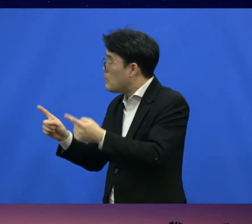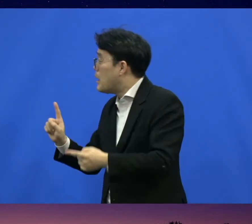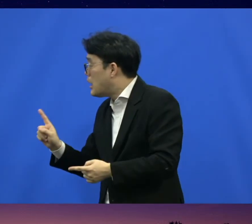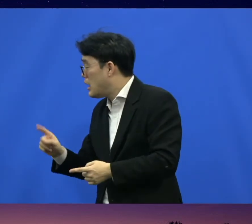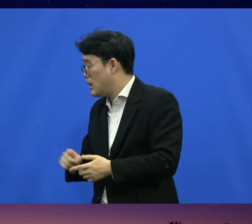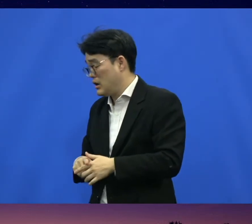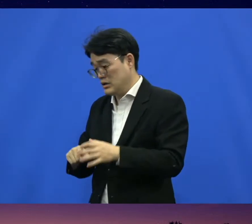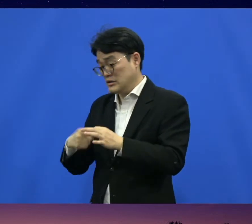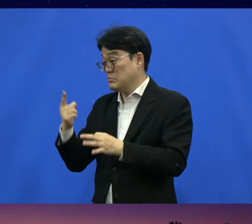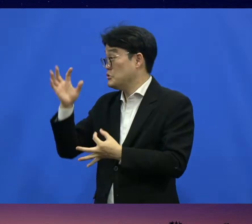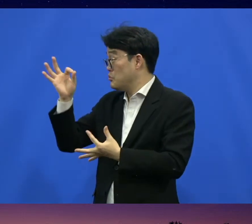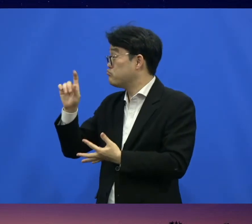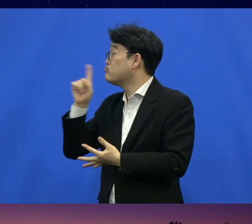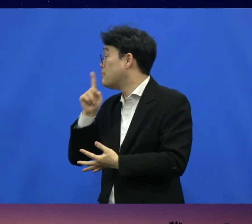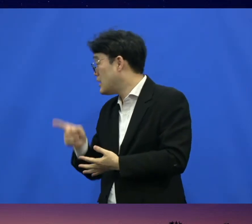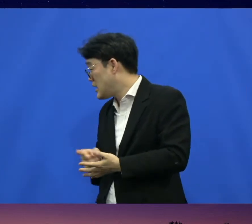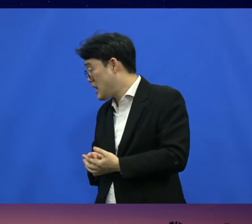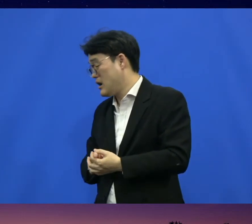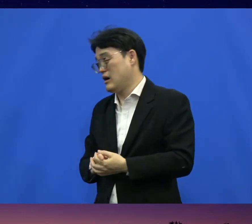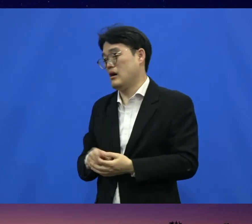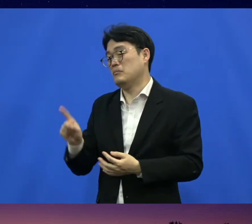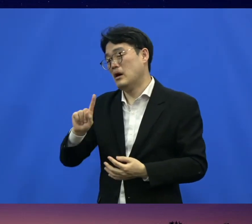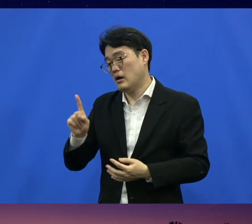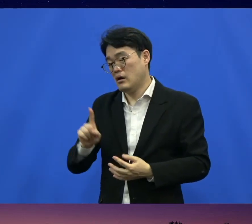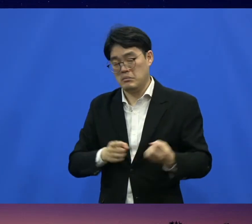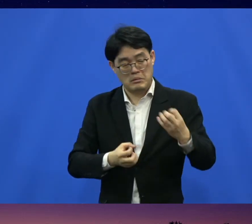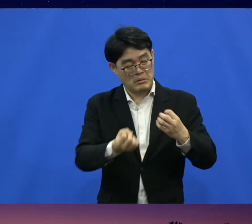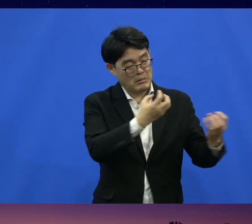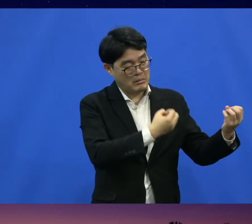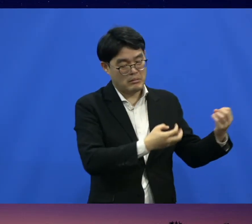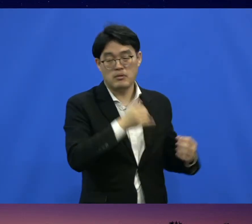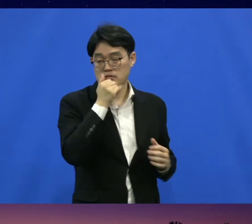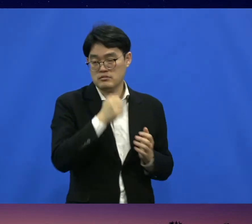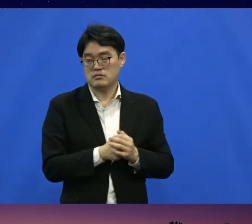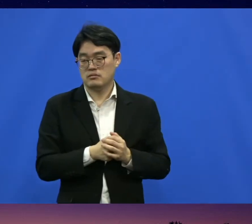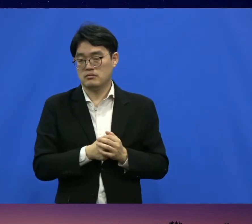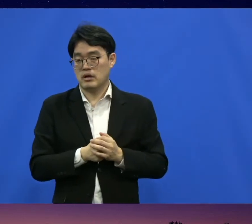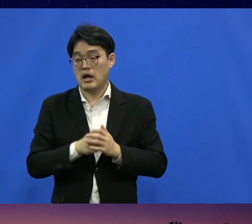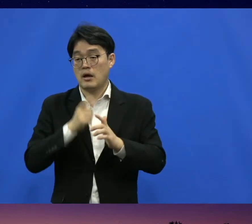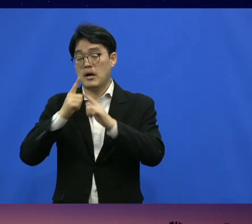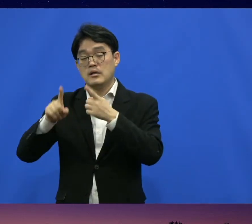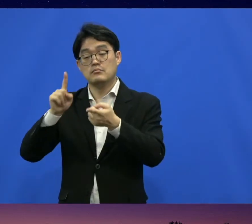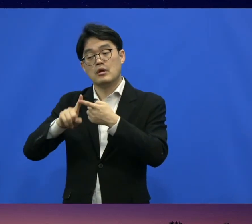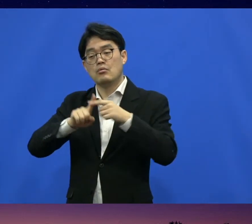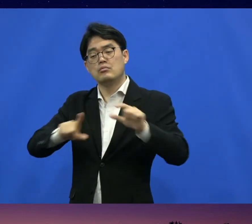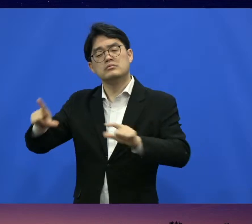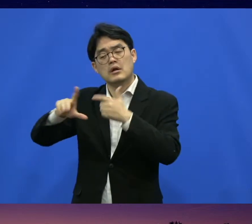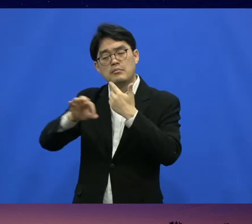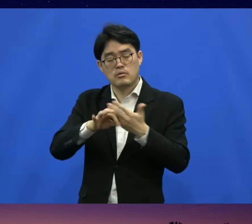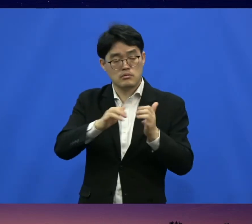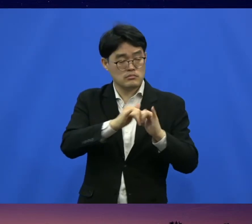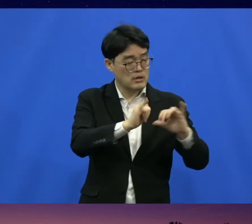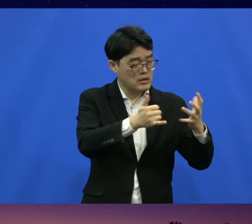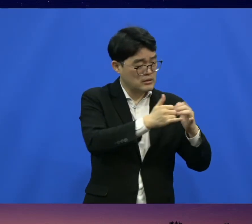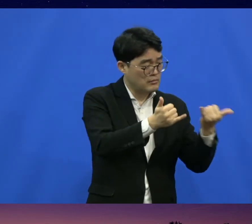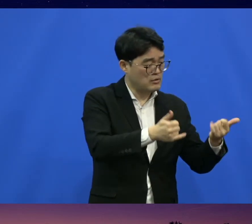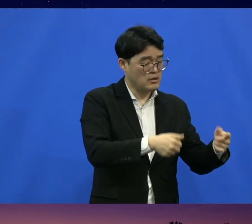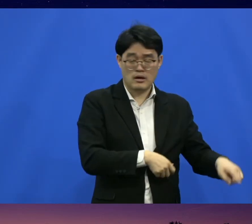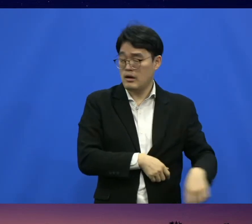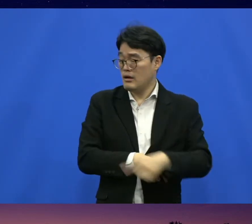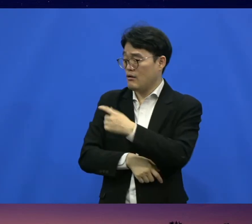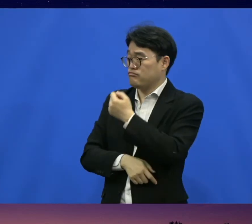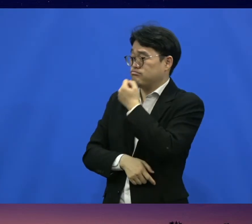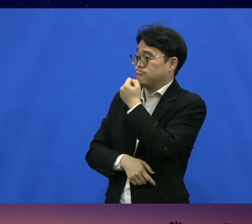여러분, 우리가 믿음 말씀을 따라 살아가려고 하면요, 세상 사람들에게 불가피하게 받는 오해예요. 근데 우리가 믿음의 삶을 산다는 것은